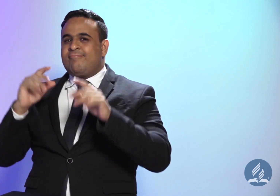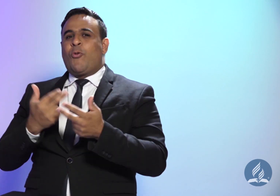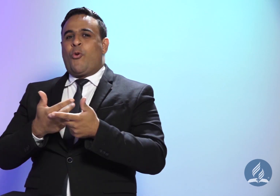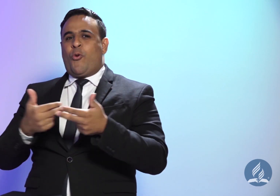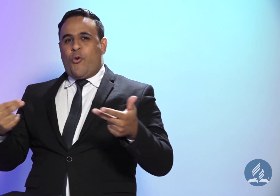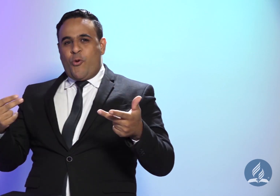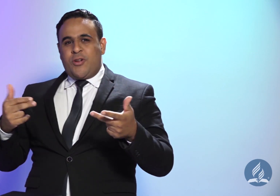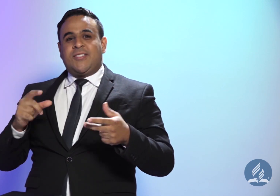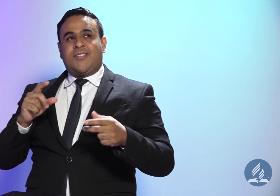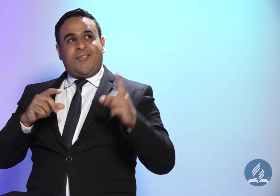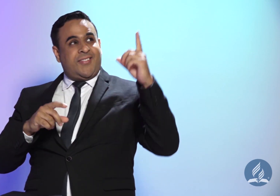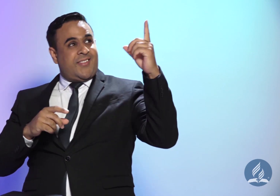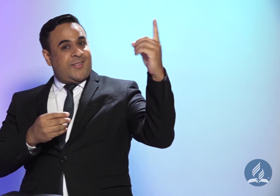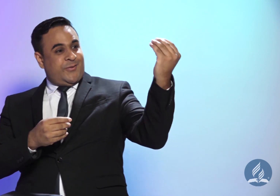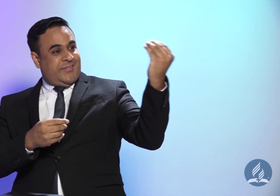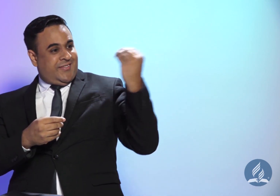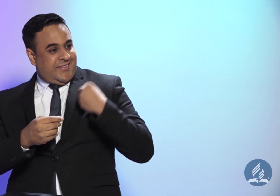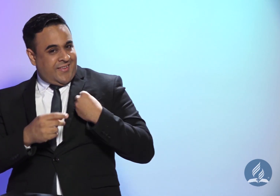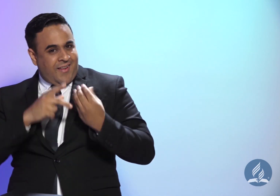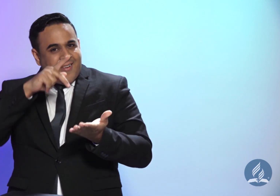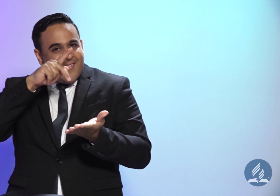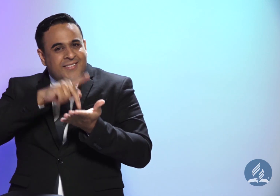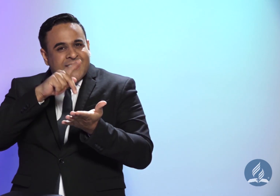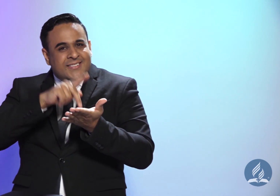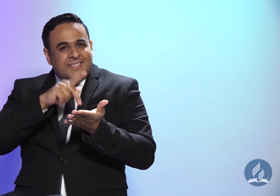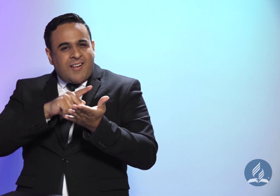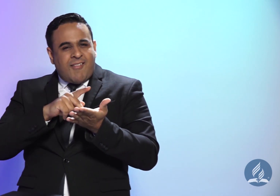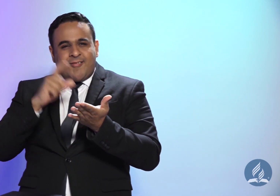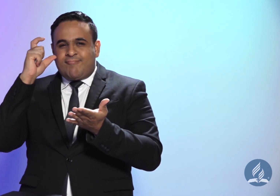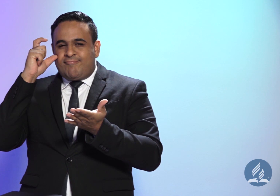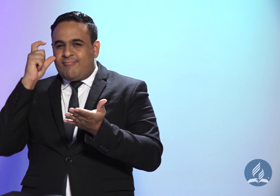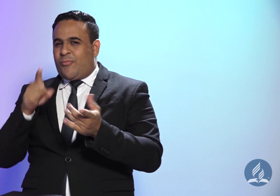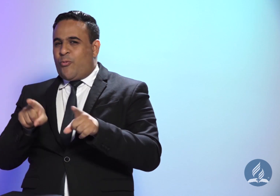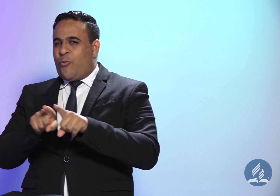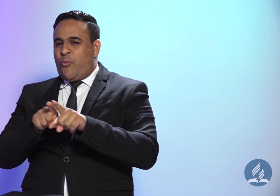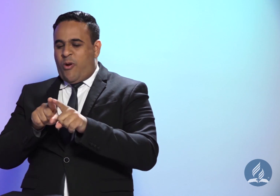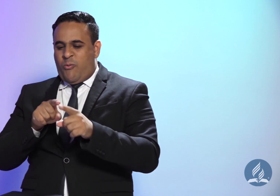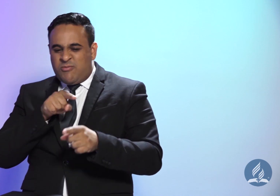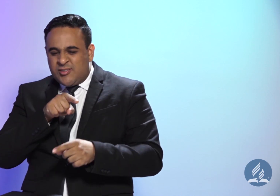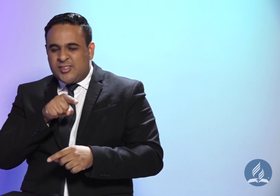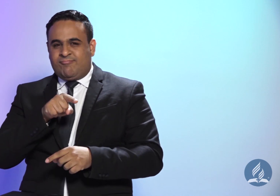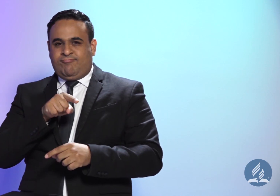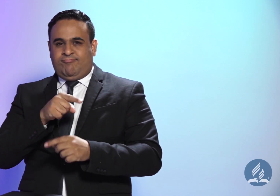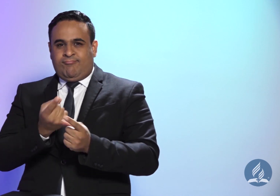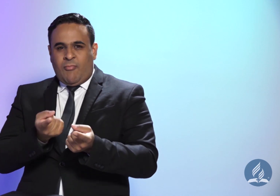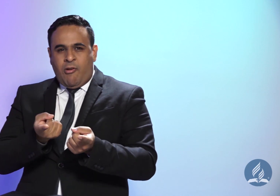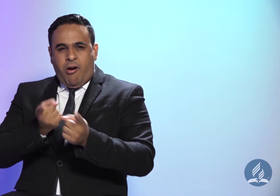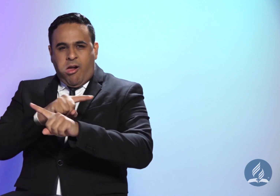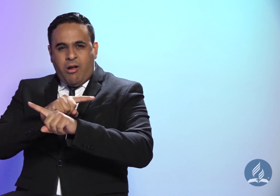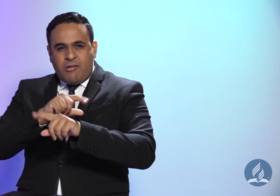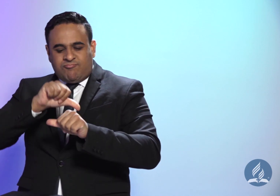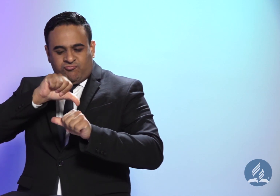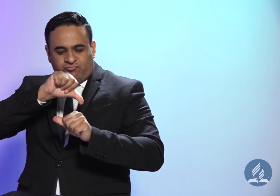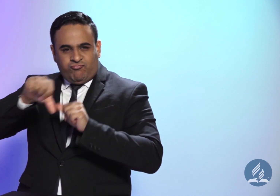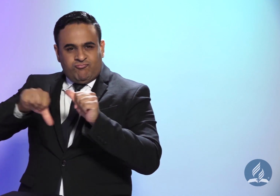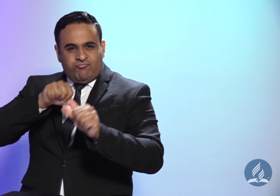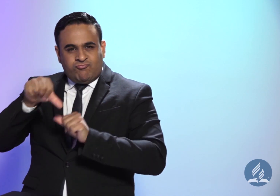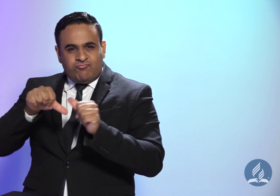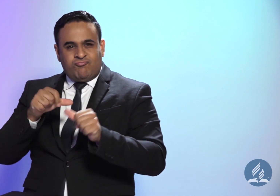mundo espiritual, assim acontece nas igrejas, assim acontece na nossa vida. Satanás ele mistura a verdade